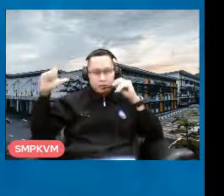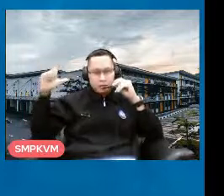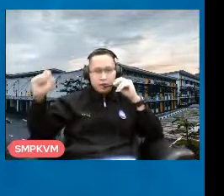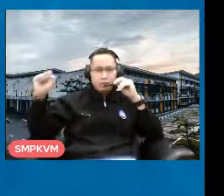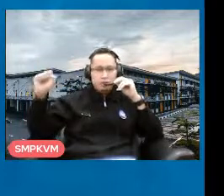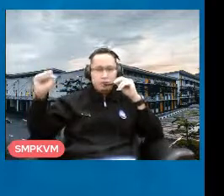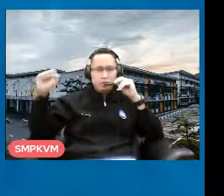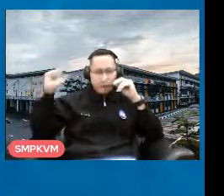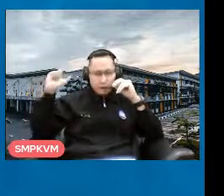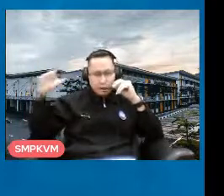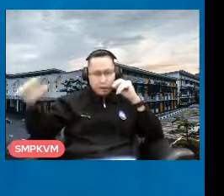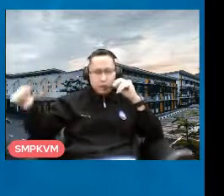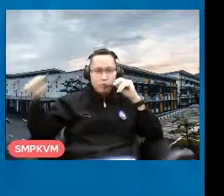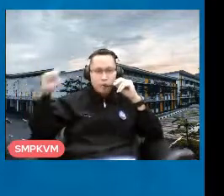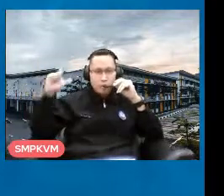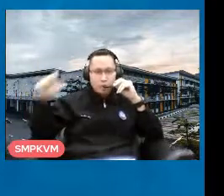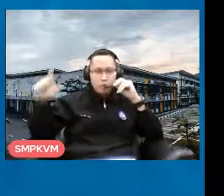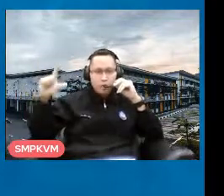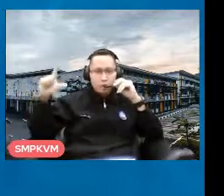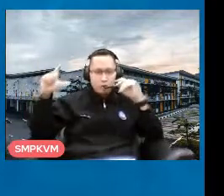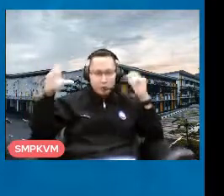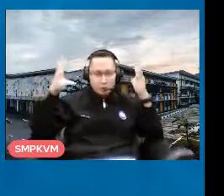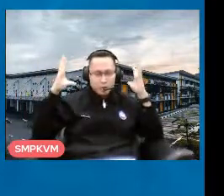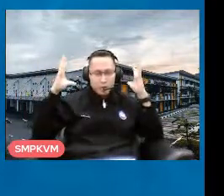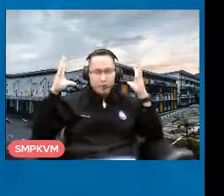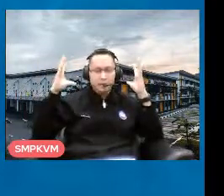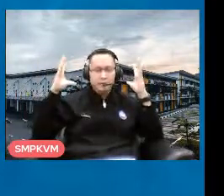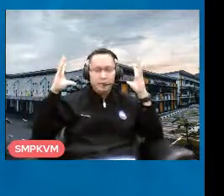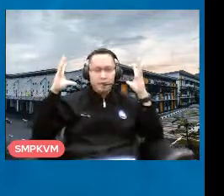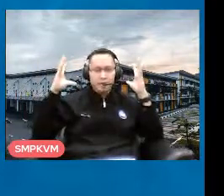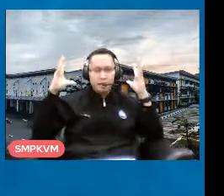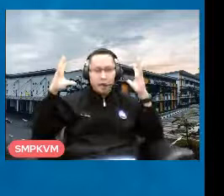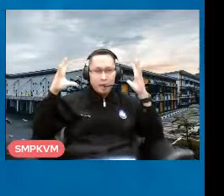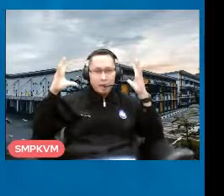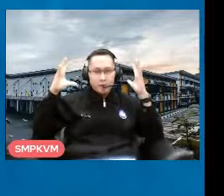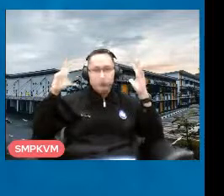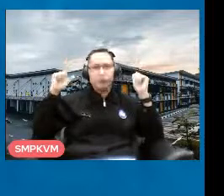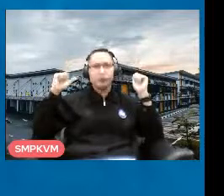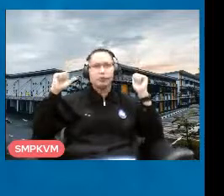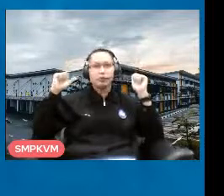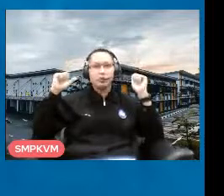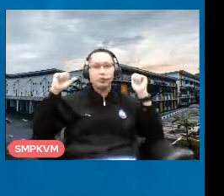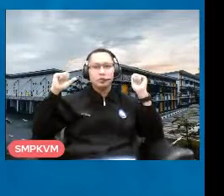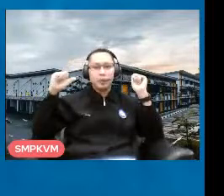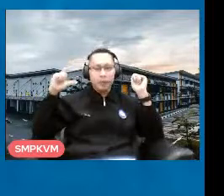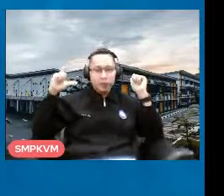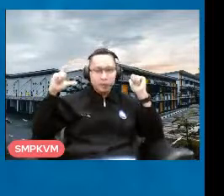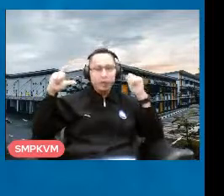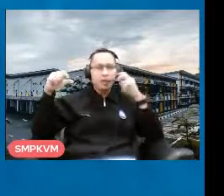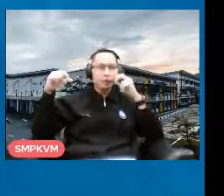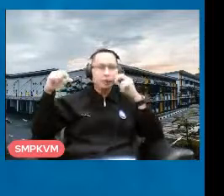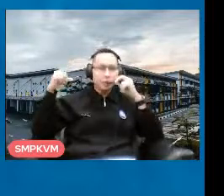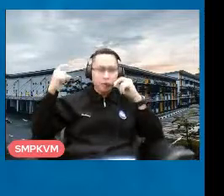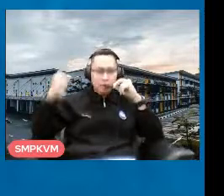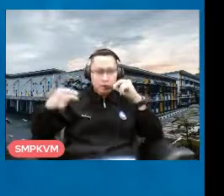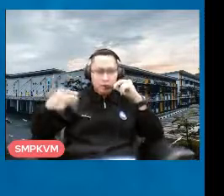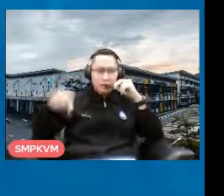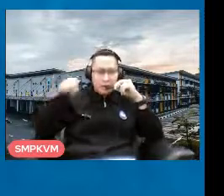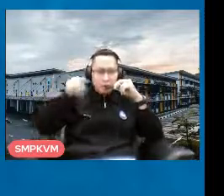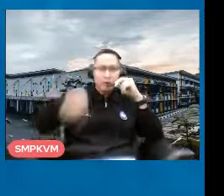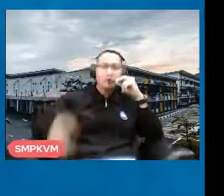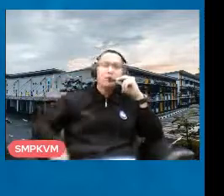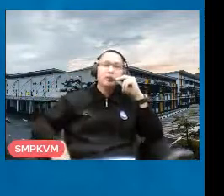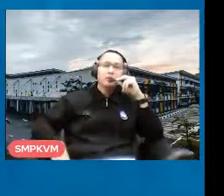mah kamu kakak kamu Abang kamu Adik kamu coba kamu sekalian nih harapan tinggi roh Mbak banyak yang memohon